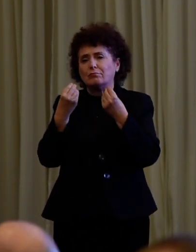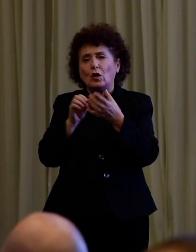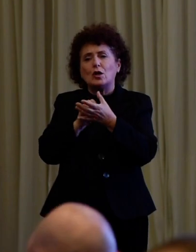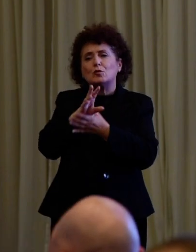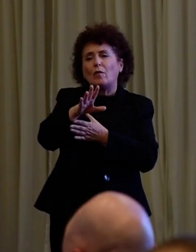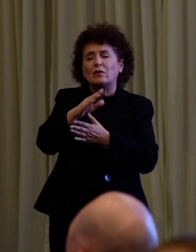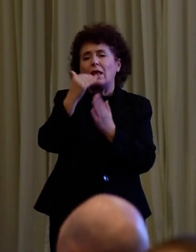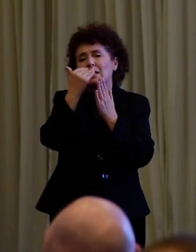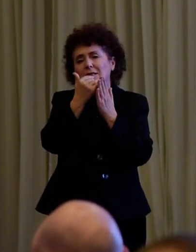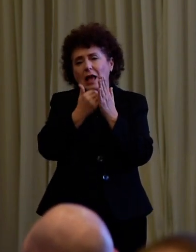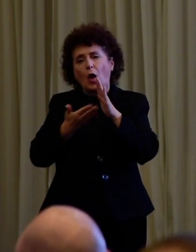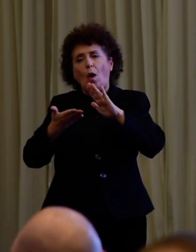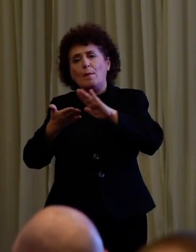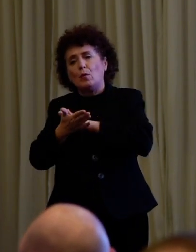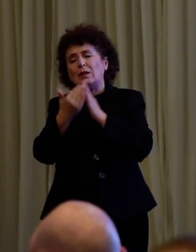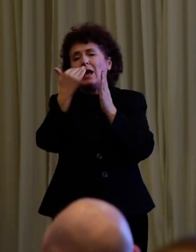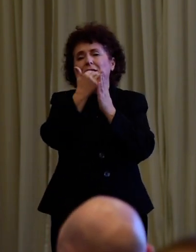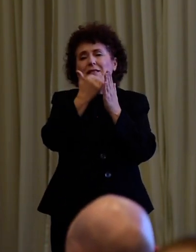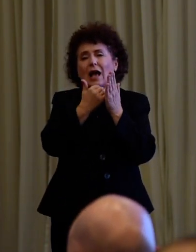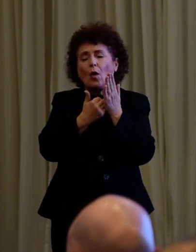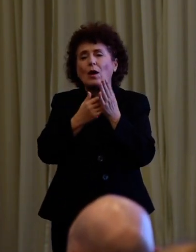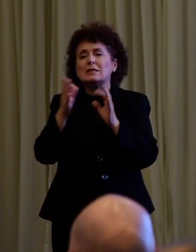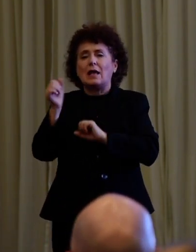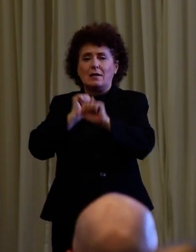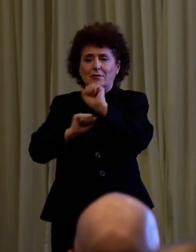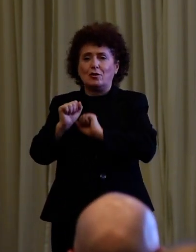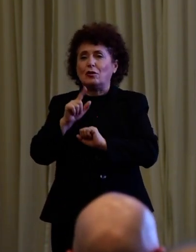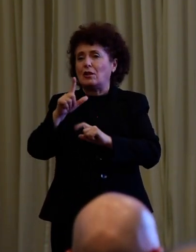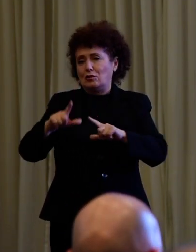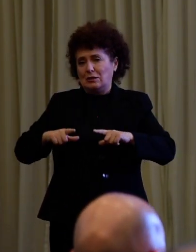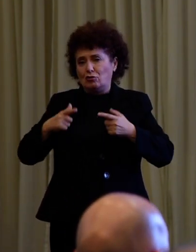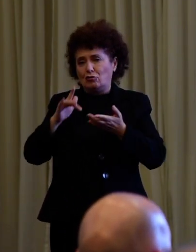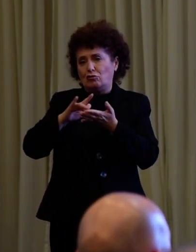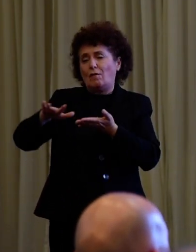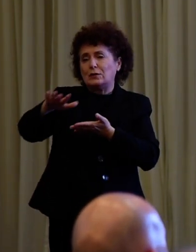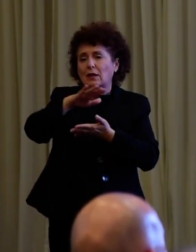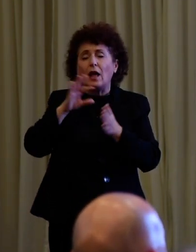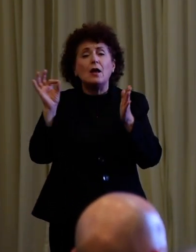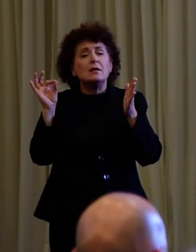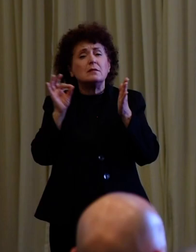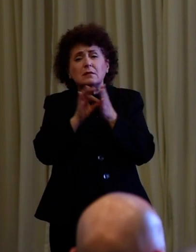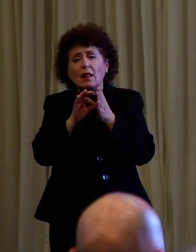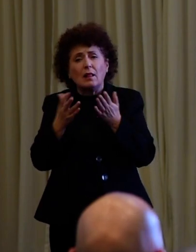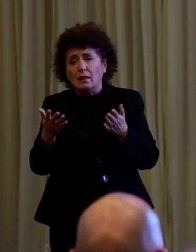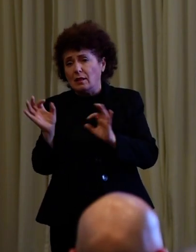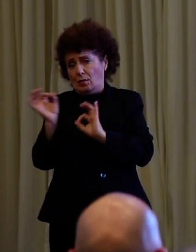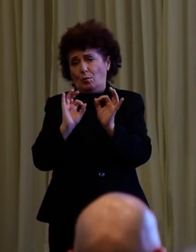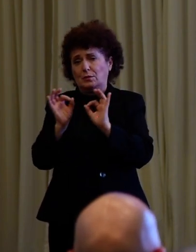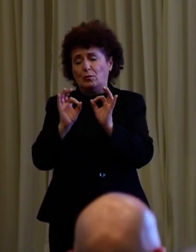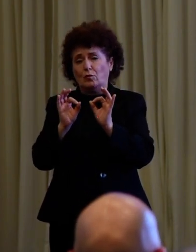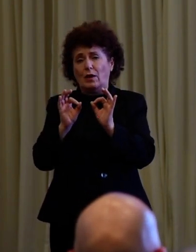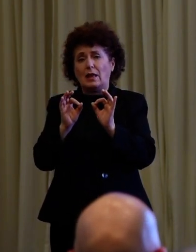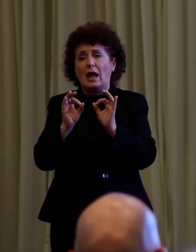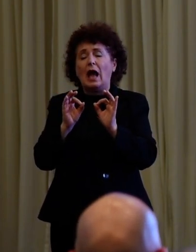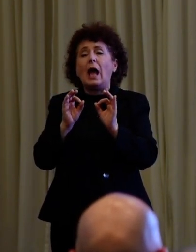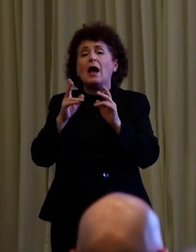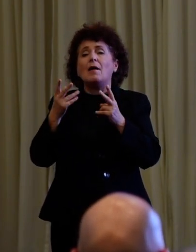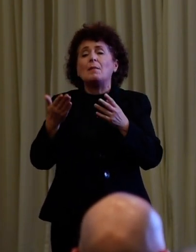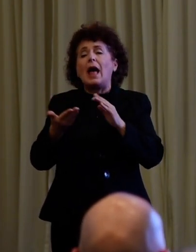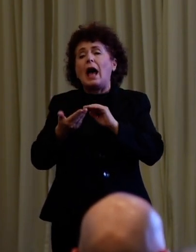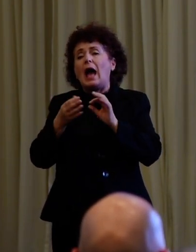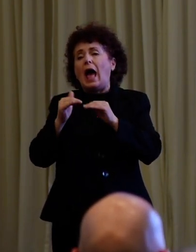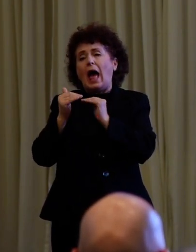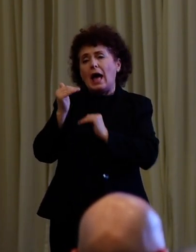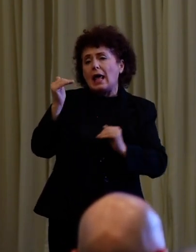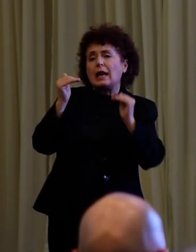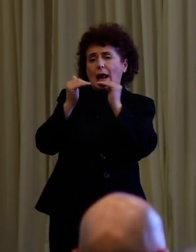на законските и подзаконските акти за заштита на животната средина, се во цел во насока на обезбедување на равноправен